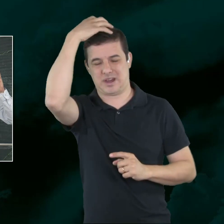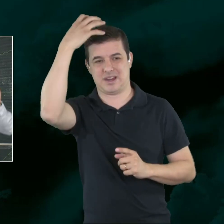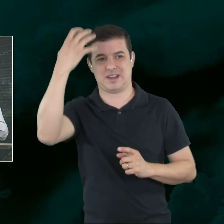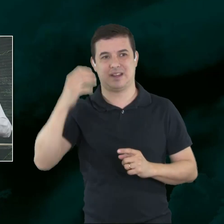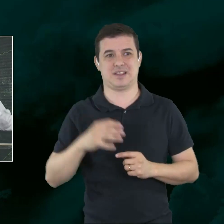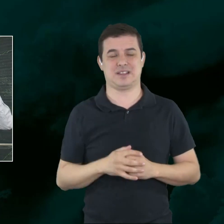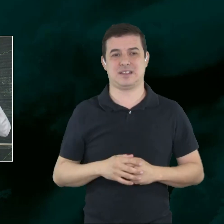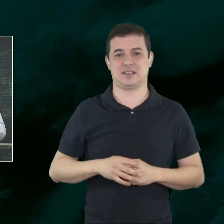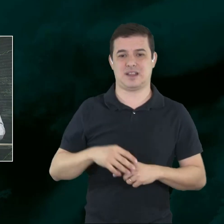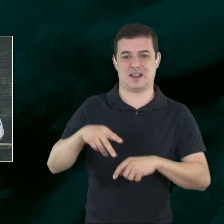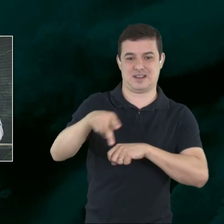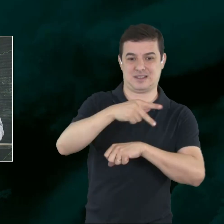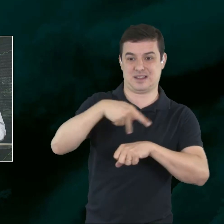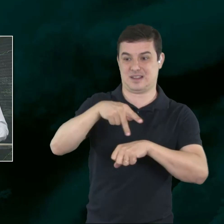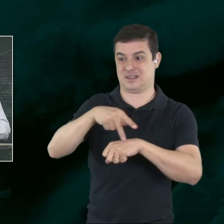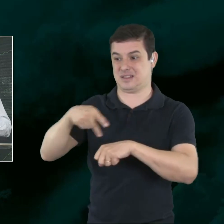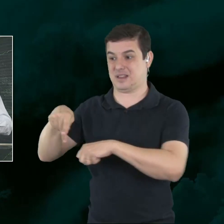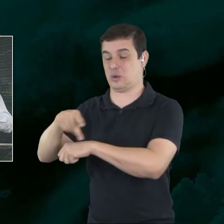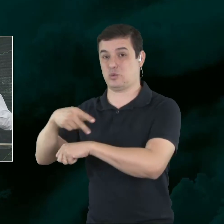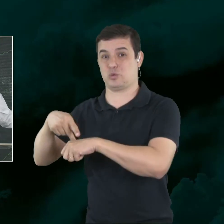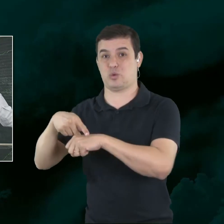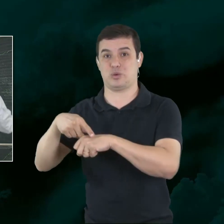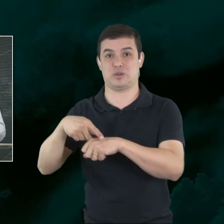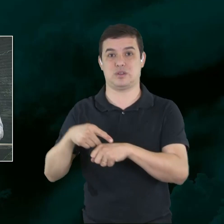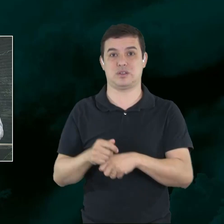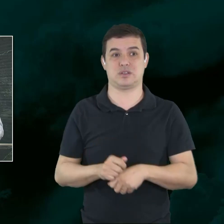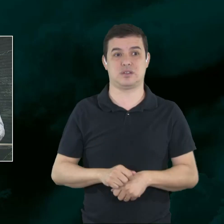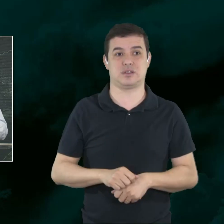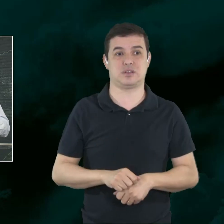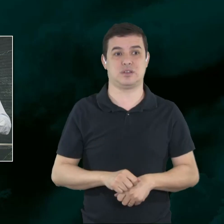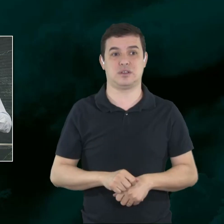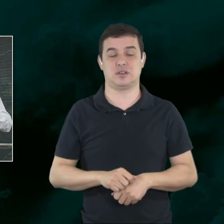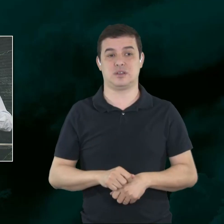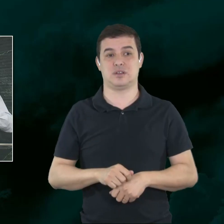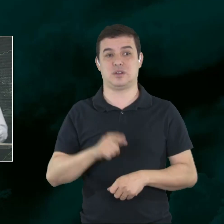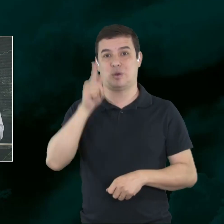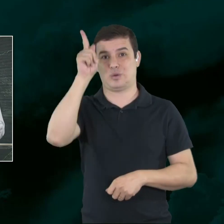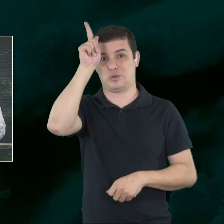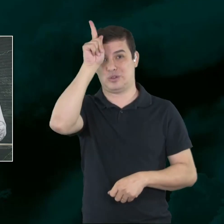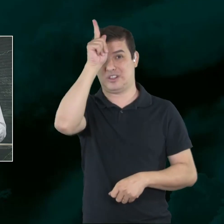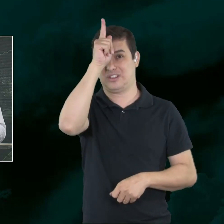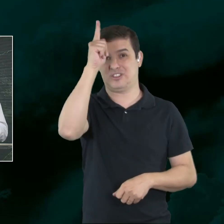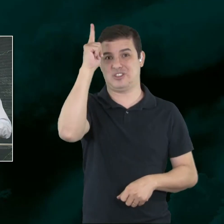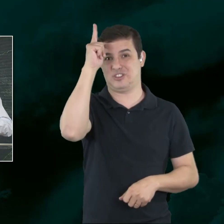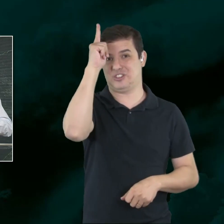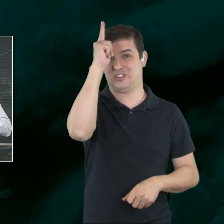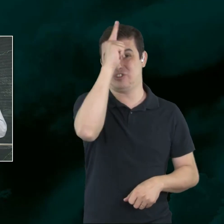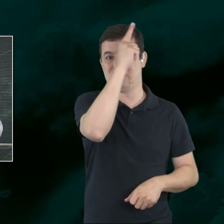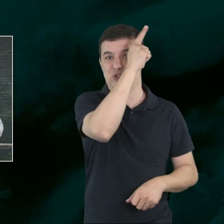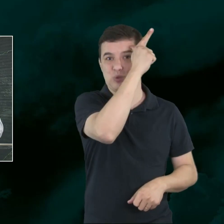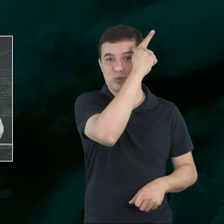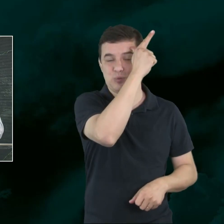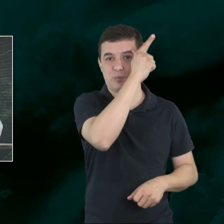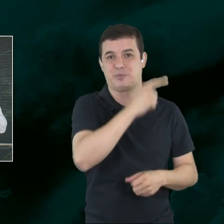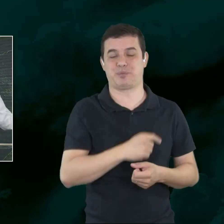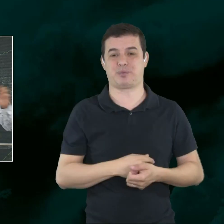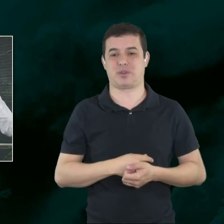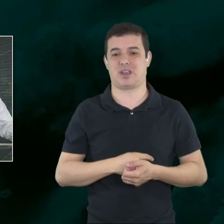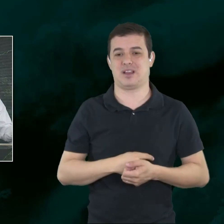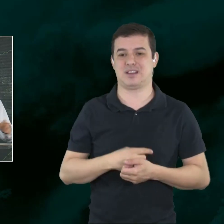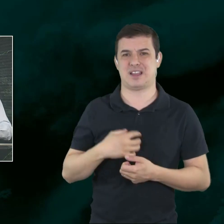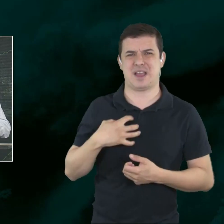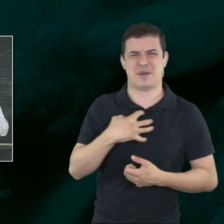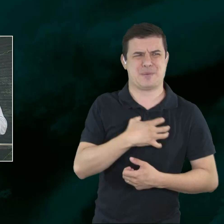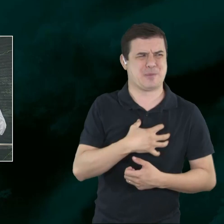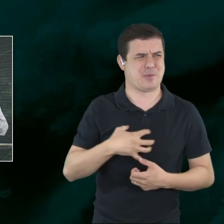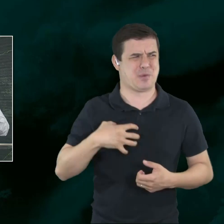as nações, os gentios, né, estão com fúria. Porque nós ficamos tão amarrados com Deus? Por aqui é Deus, por ali é